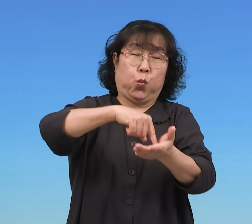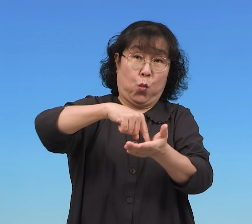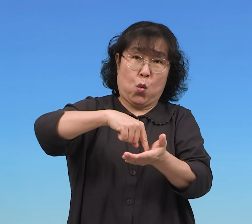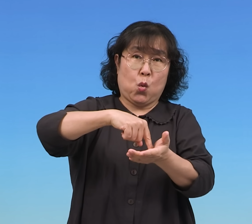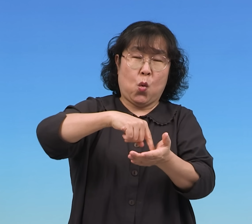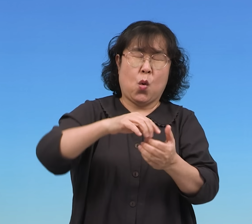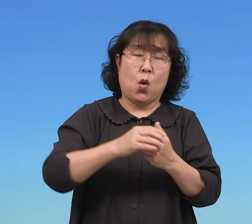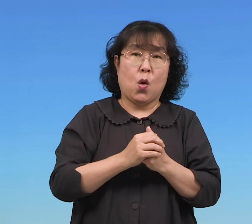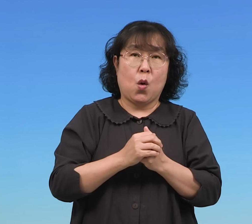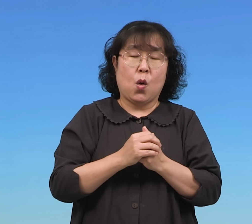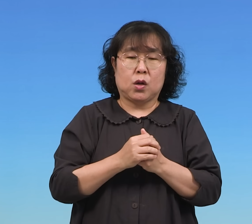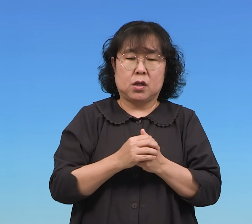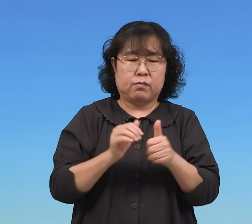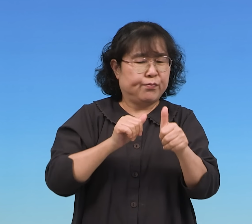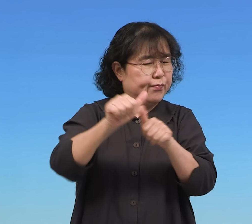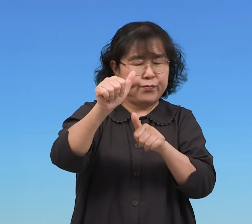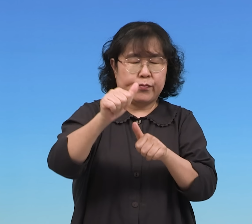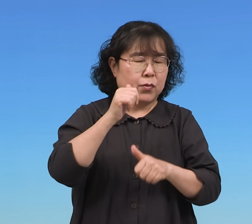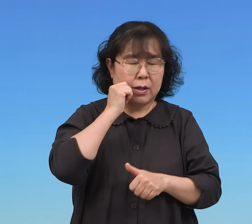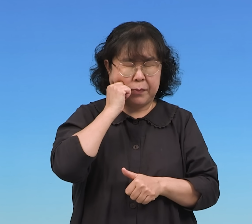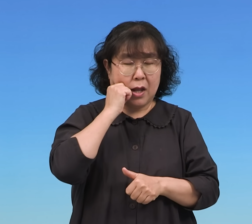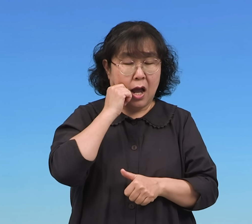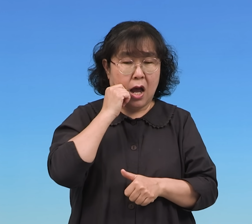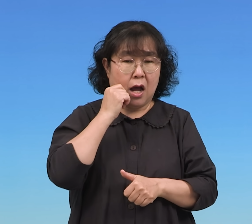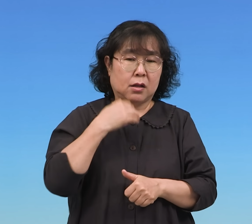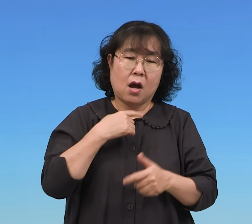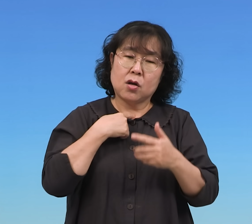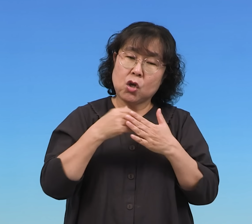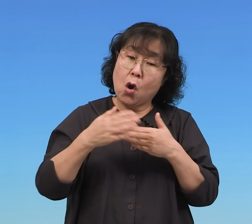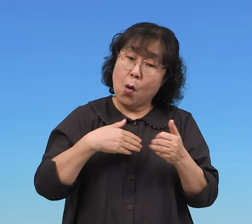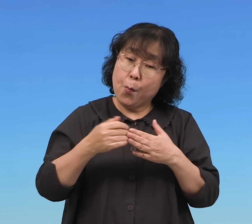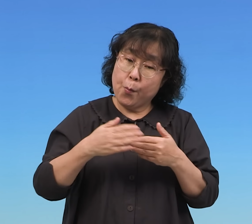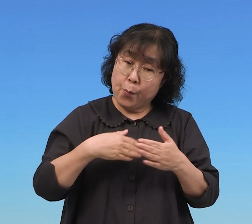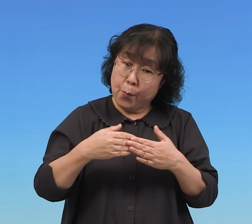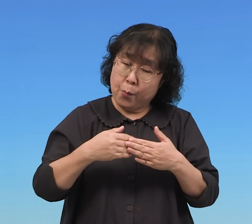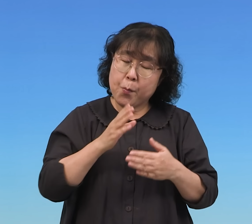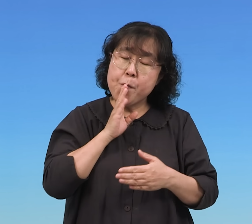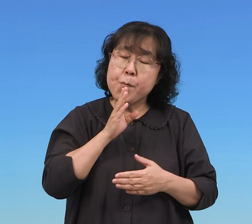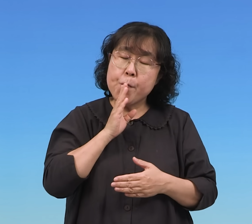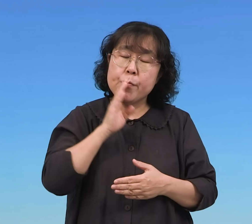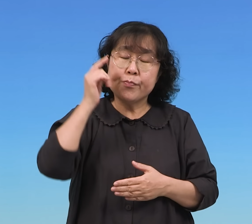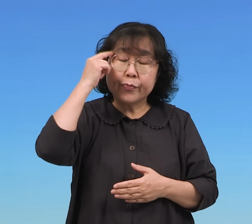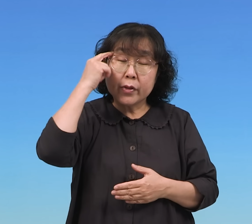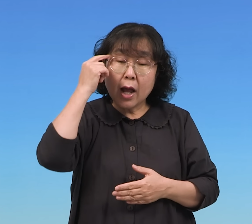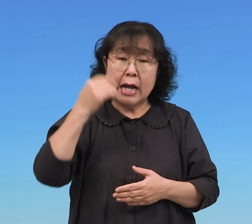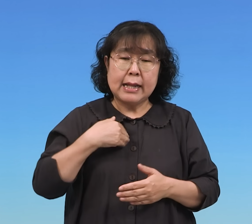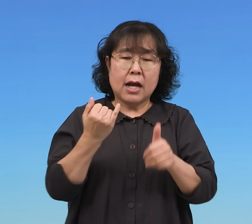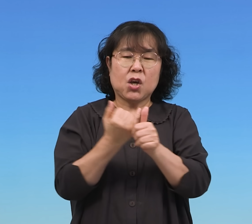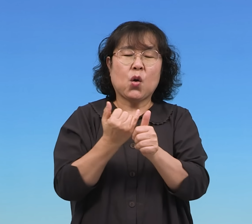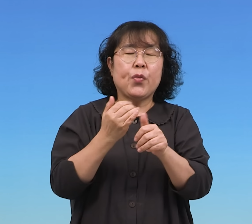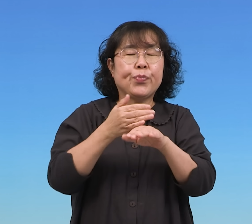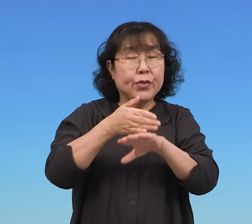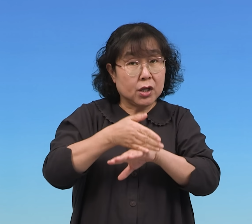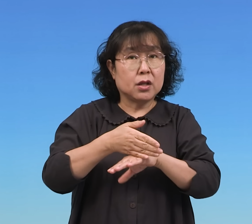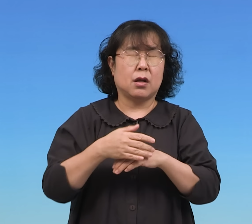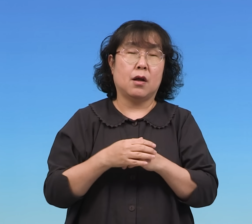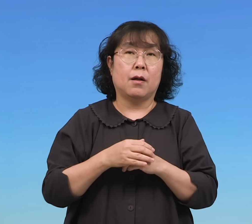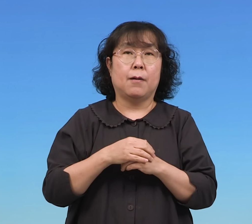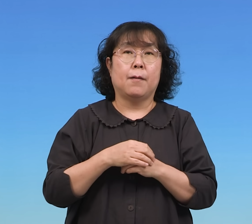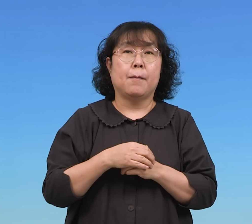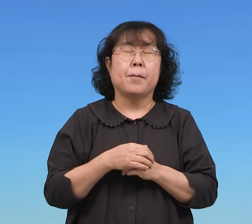이 고독은 극복할 수가 없다. 제가 겪어보니까 맞는 것 같아요. 저는 이제 결혼을 늦게 했거든요.